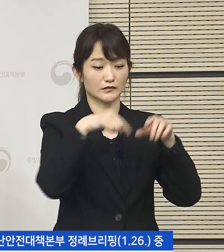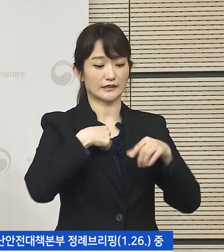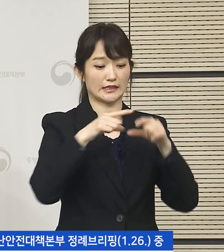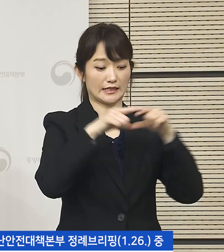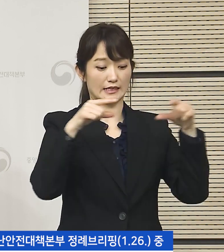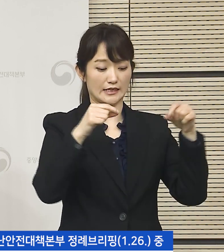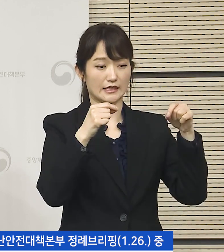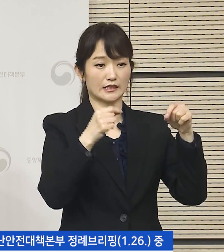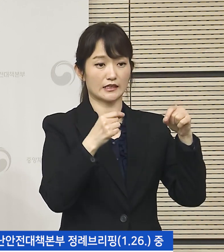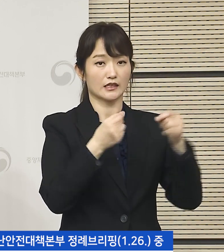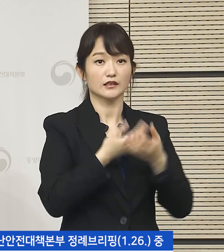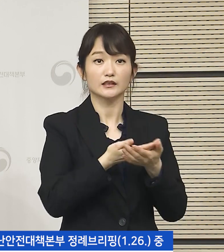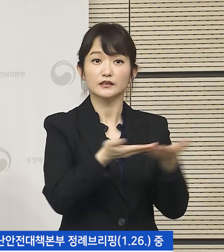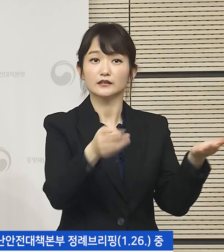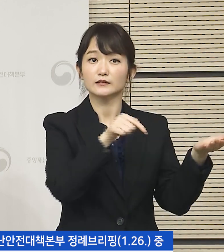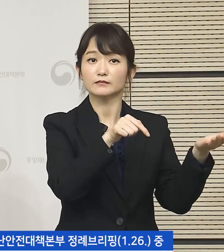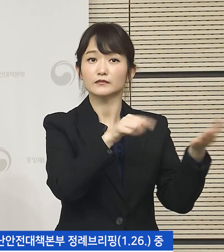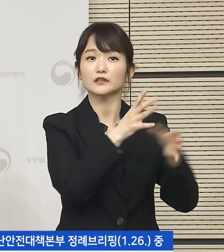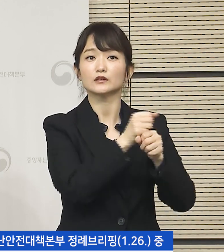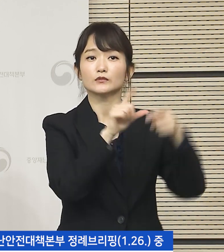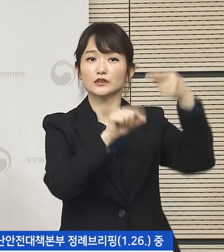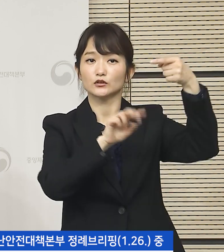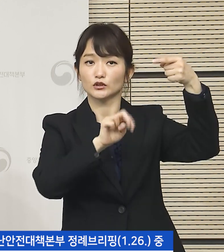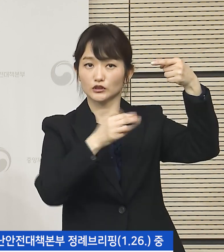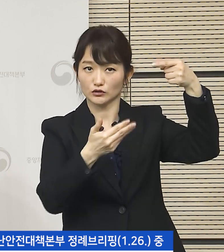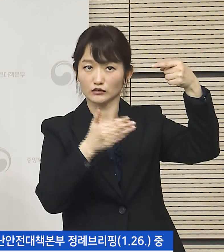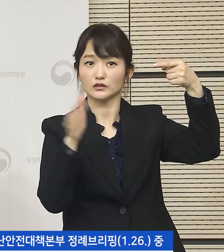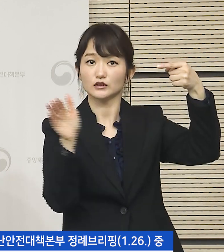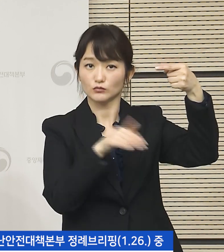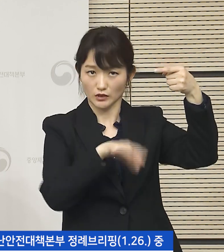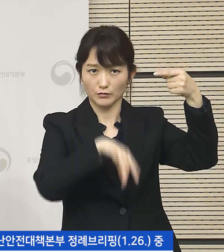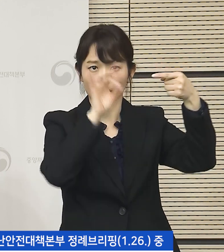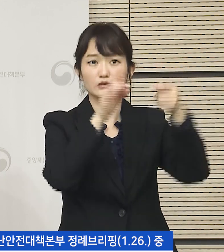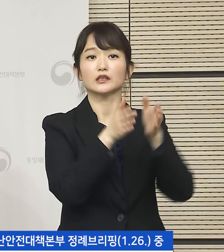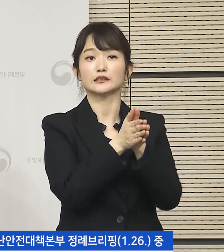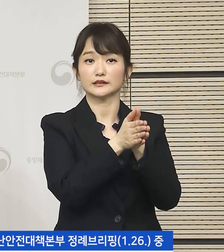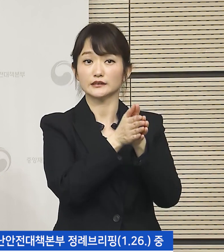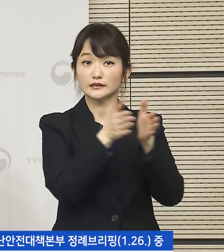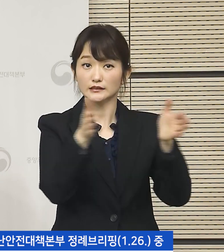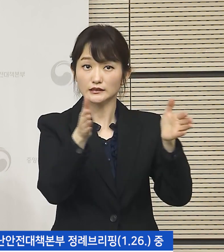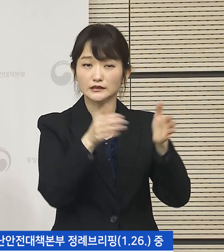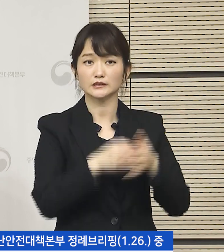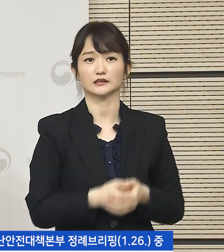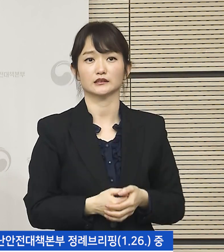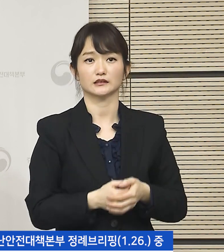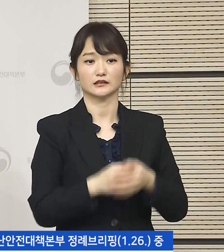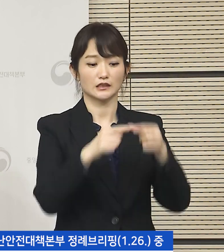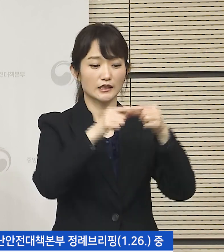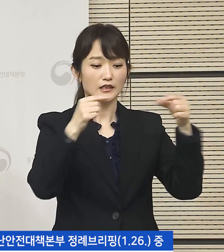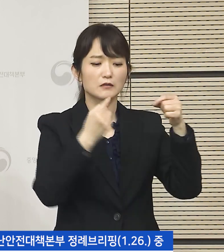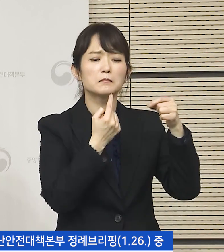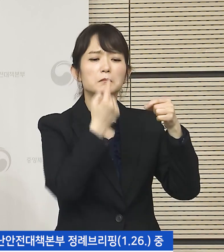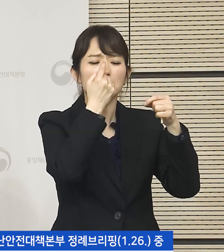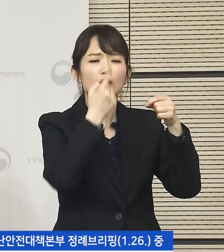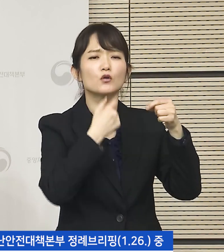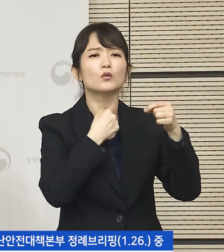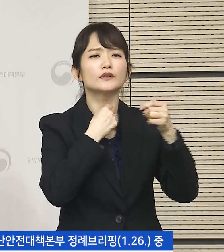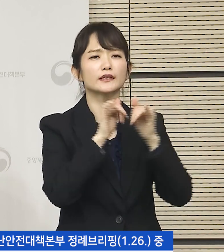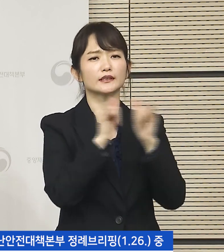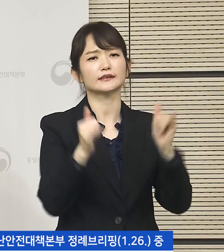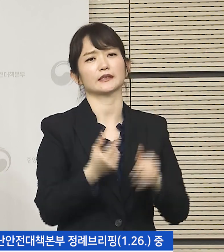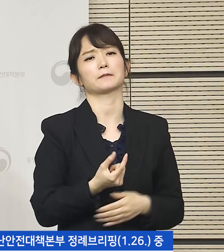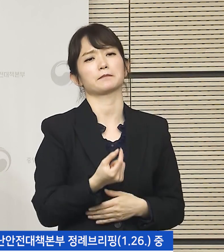선별진료소에서 자가검사 키트를 제공하는 전환은 1월 29일부터 먼저 실시하여 신속항원검사를